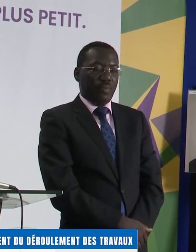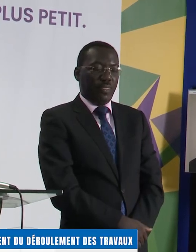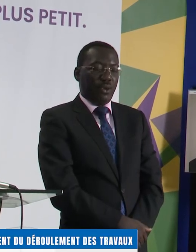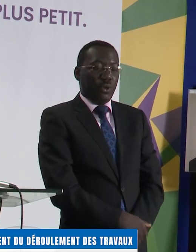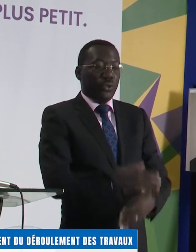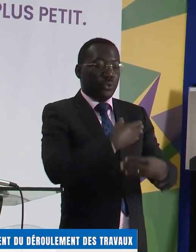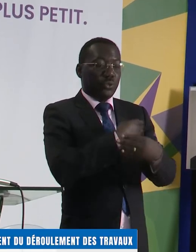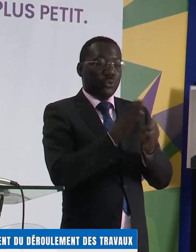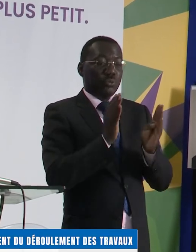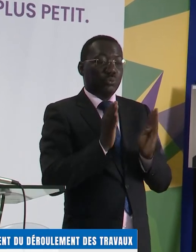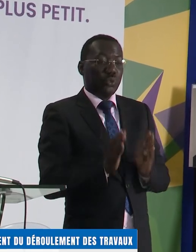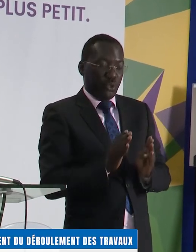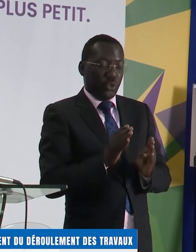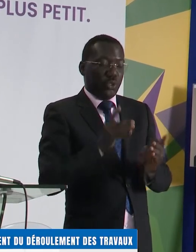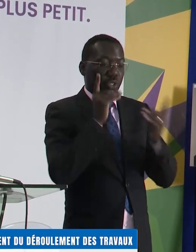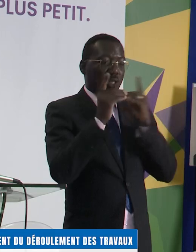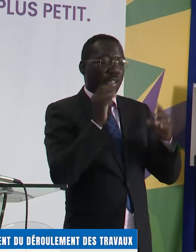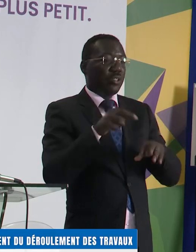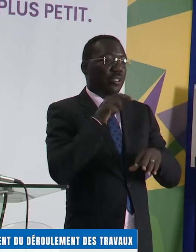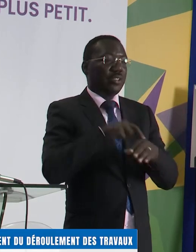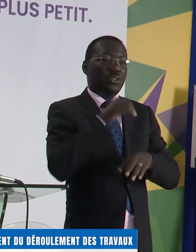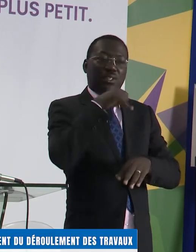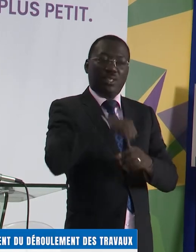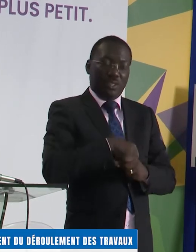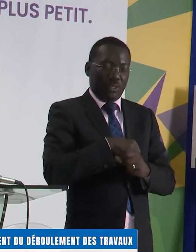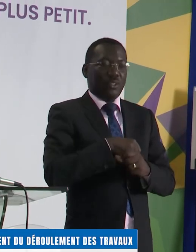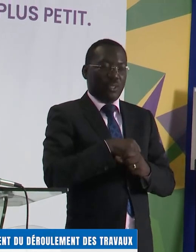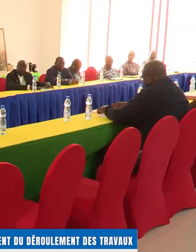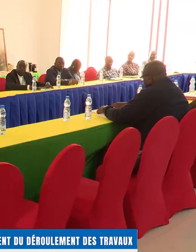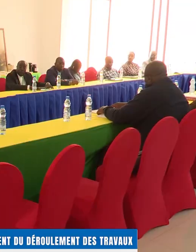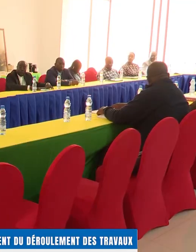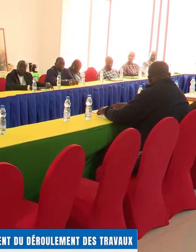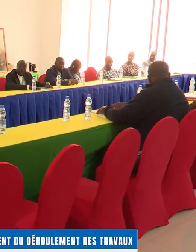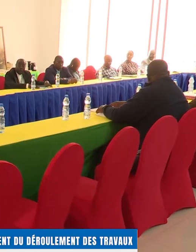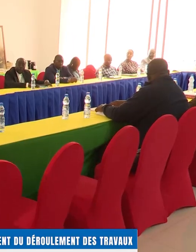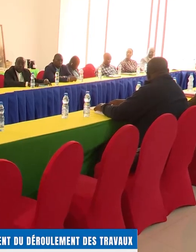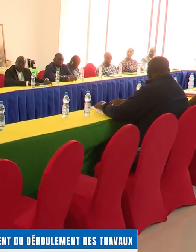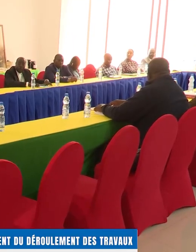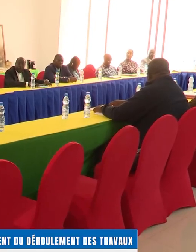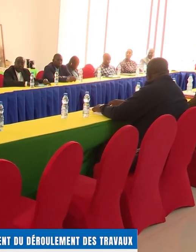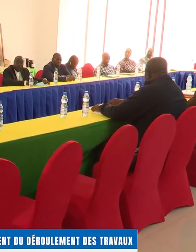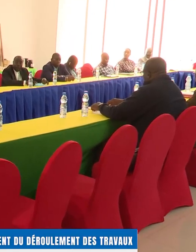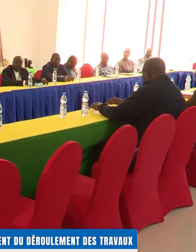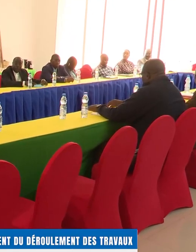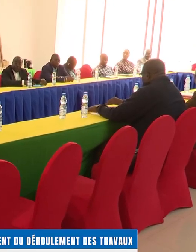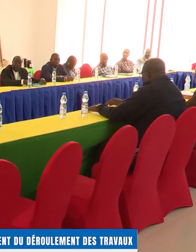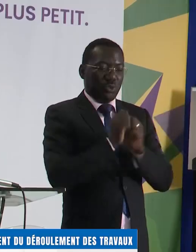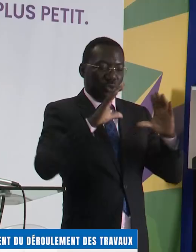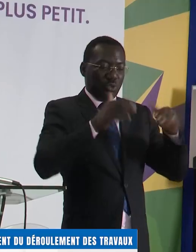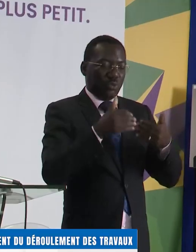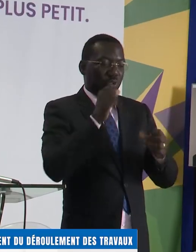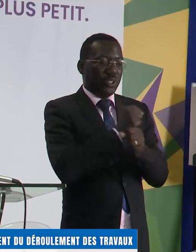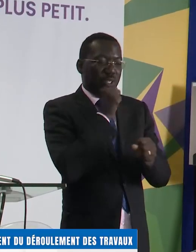Le bureau du dialogue national inclusif se réjouit de ce que l'ensemble des commissions